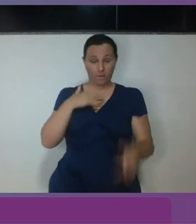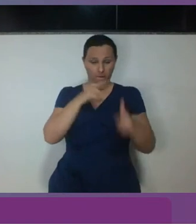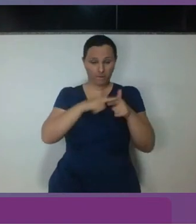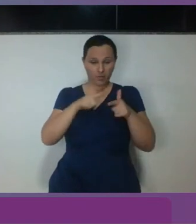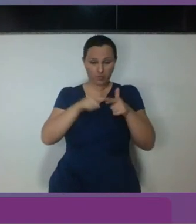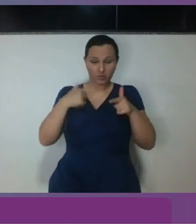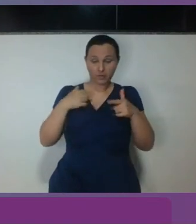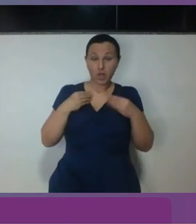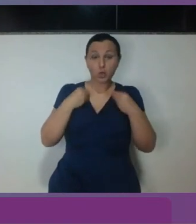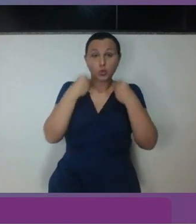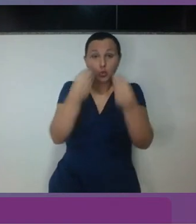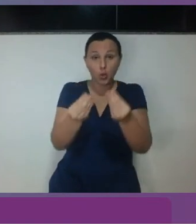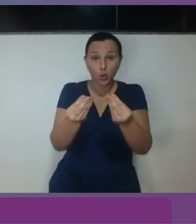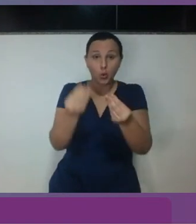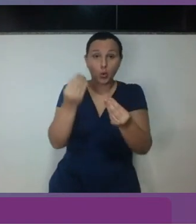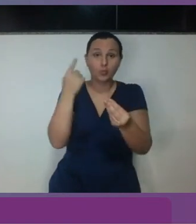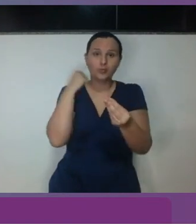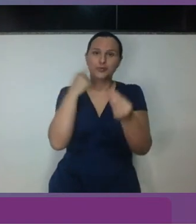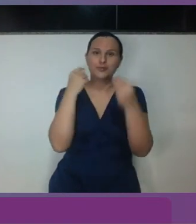escolha tradutória assertiva?